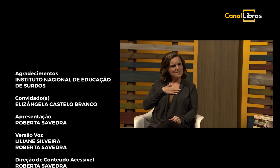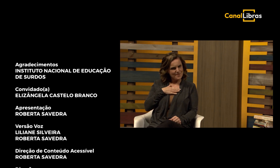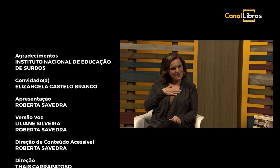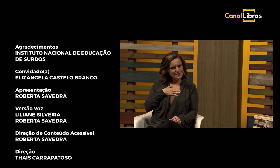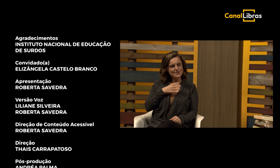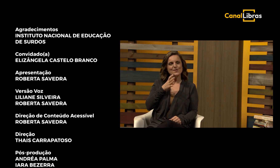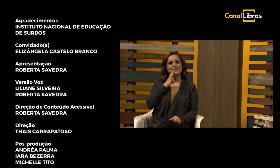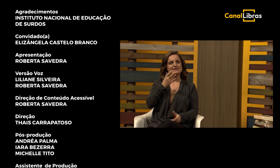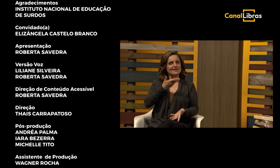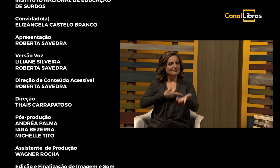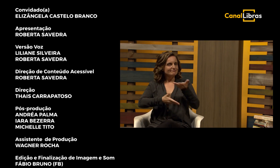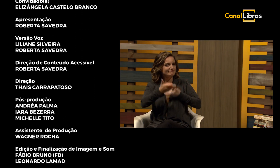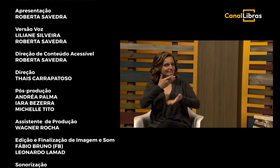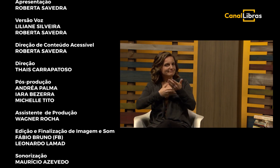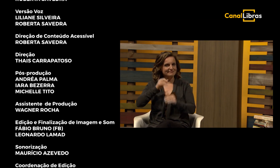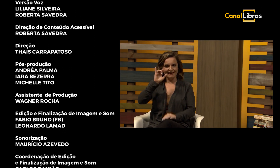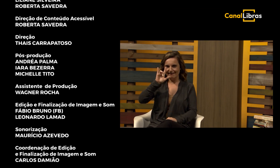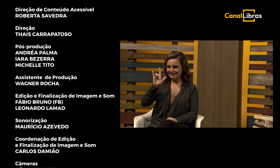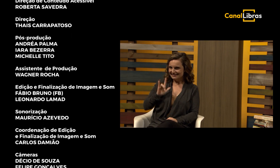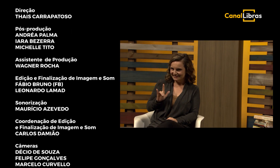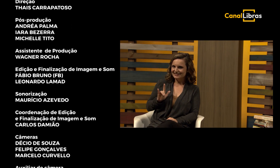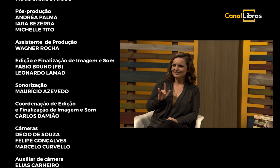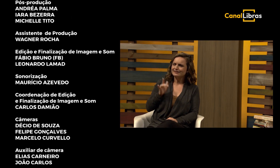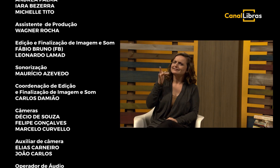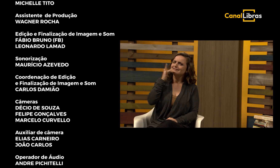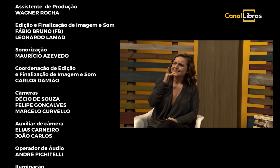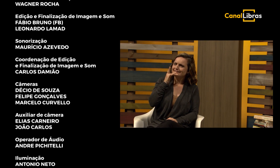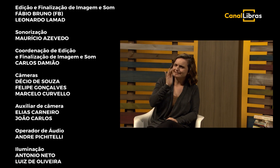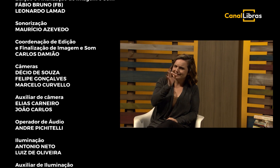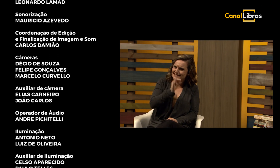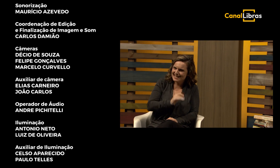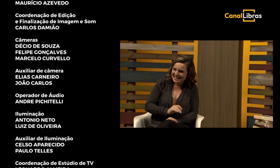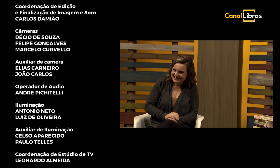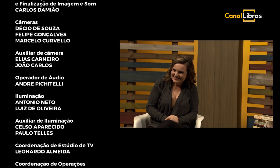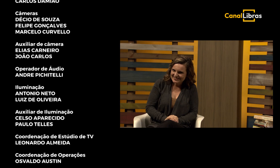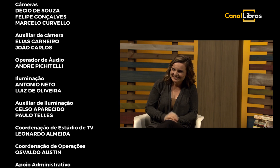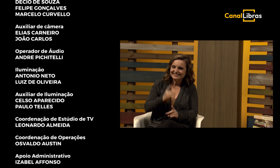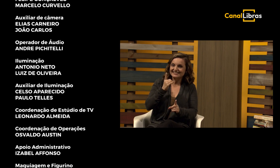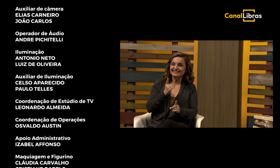bom conhecer a Elisângela nesse delicioso bate-papo, não foi? Nos encontramos no